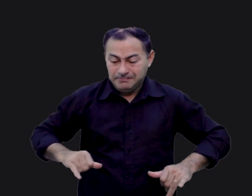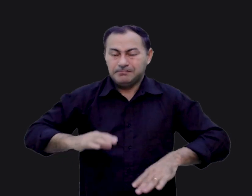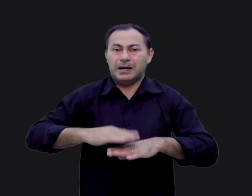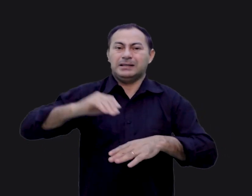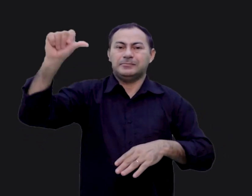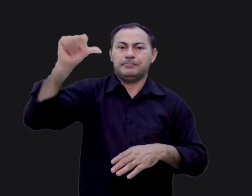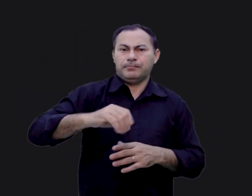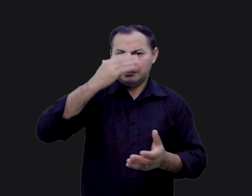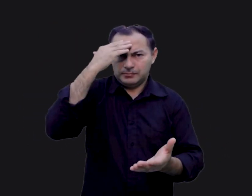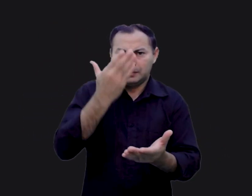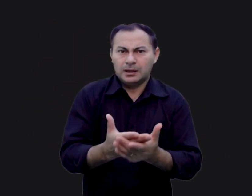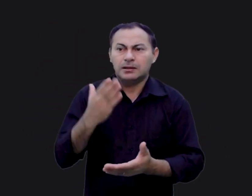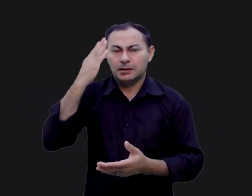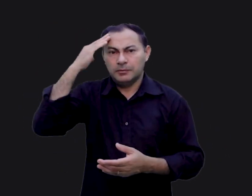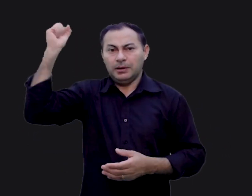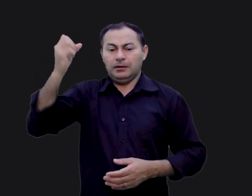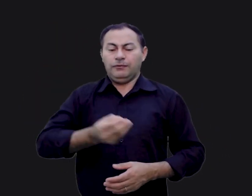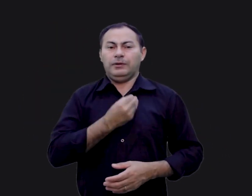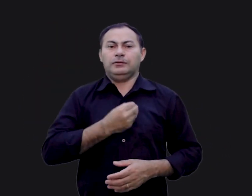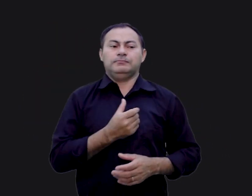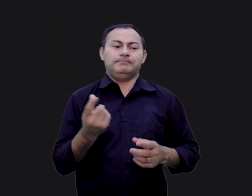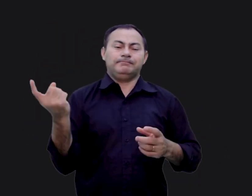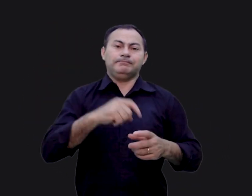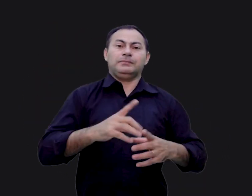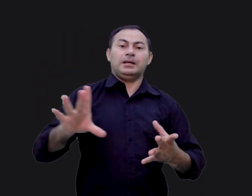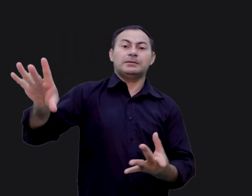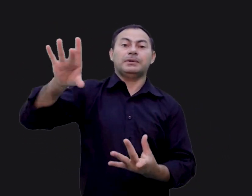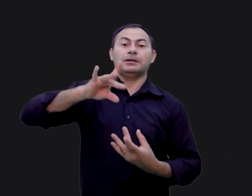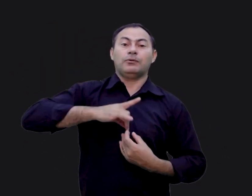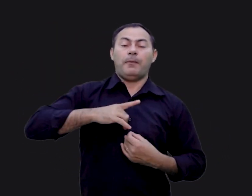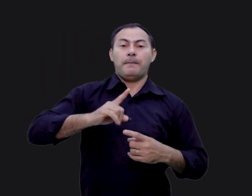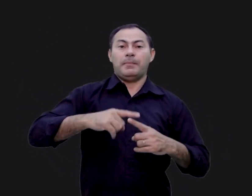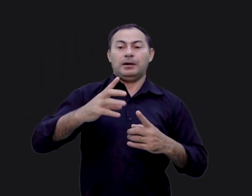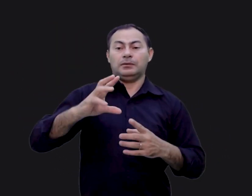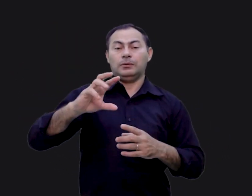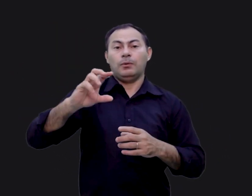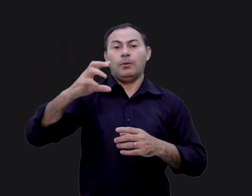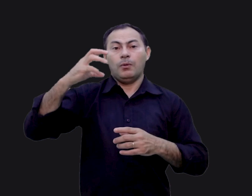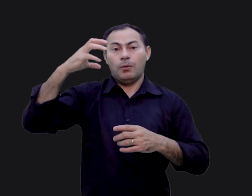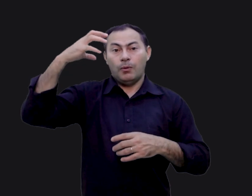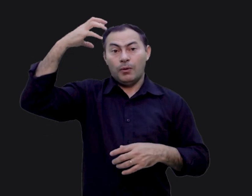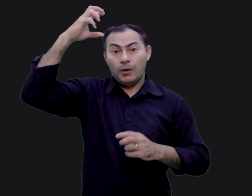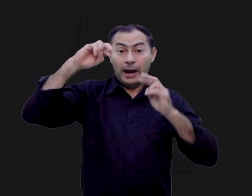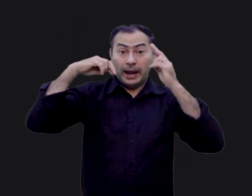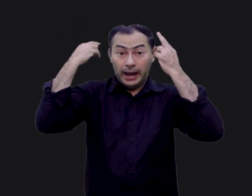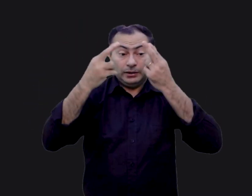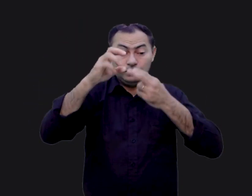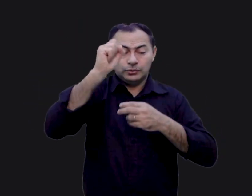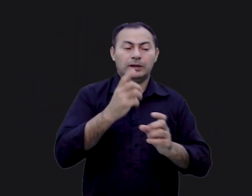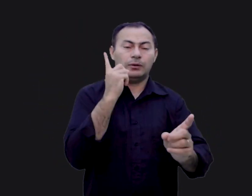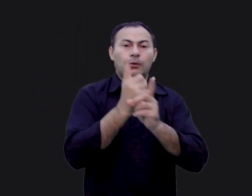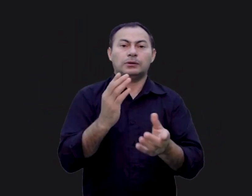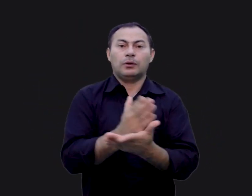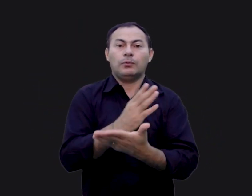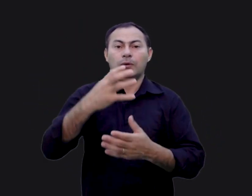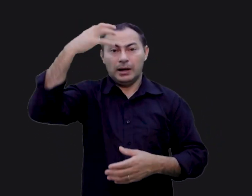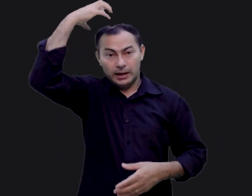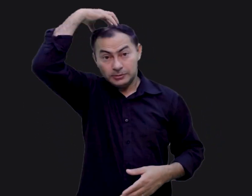a maior queda. Acredito que Salomão tenha vivido um retorno espiritual, mas no Reino do Sul você encontra alguns reis bons, alguns pelo